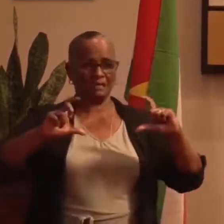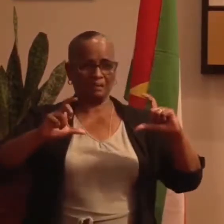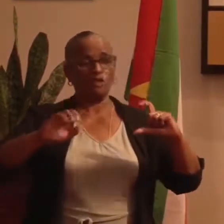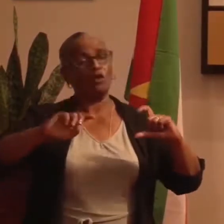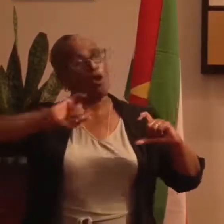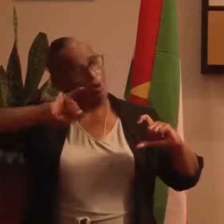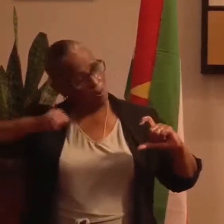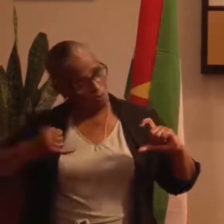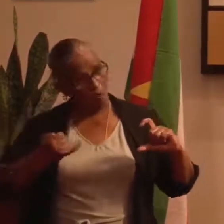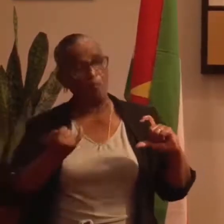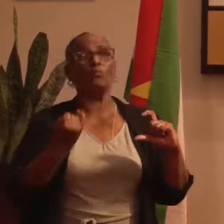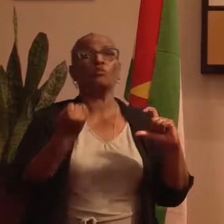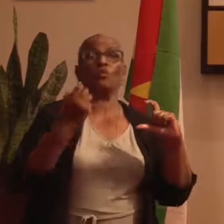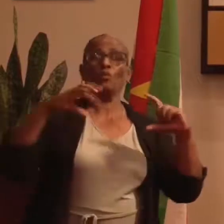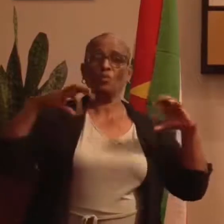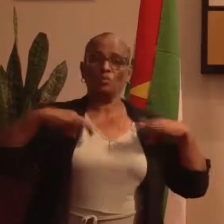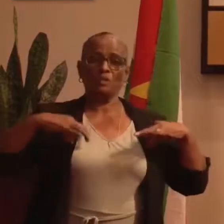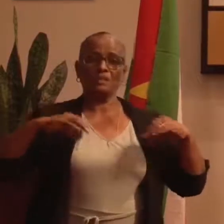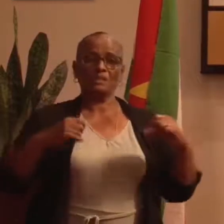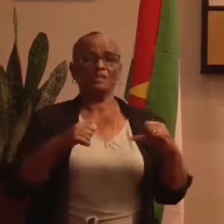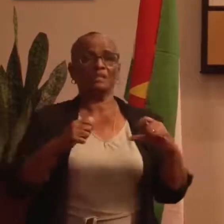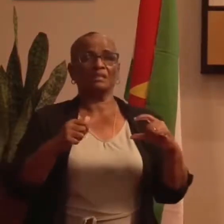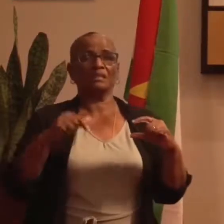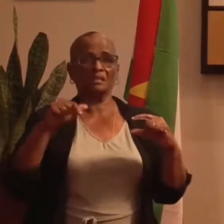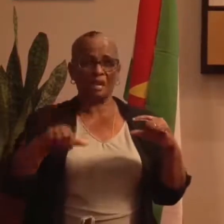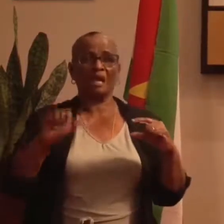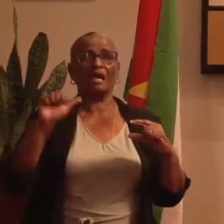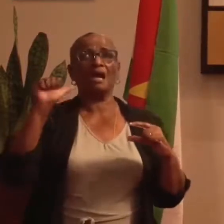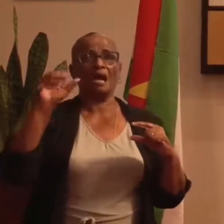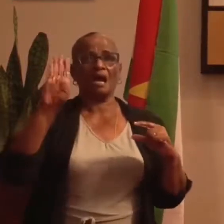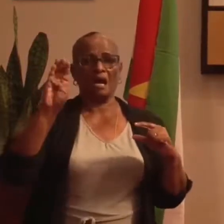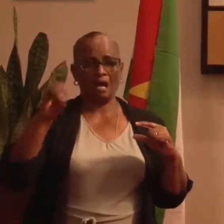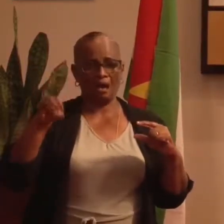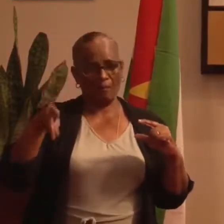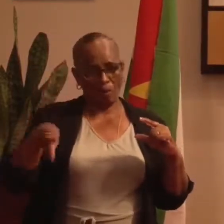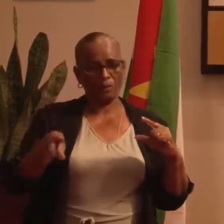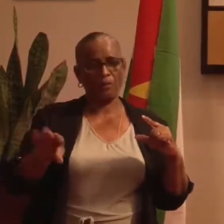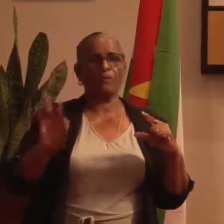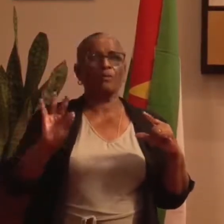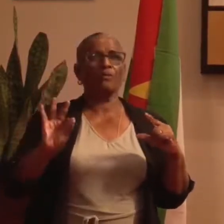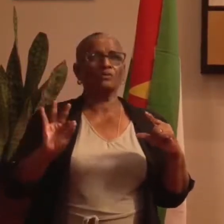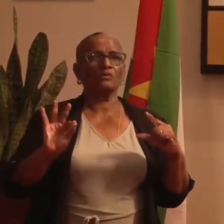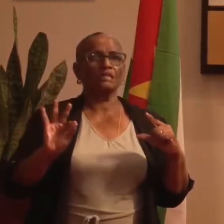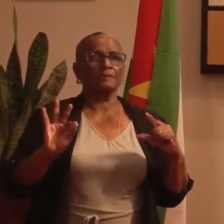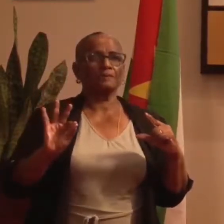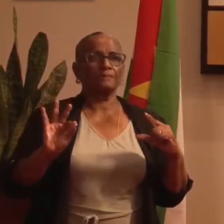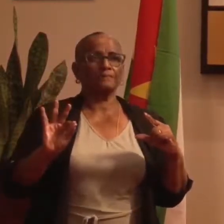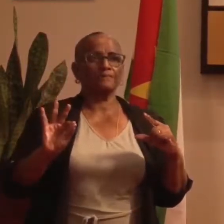geroepen. En daar gaat ABOP. En daar hebben we